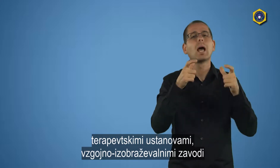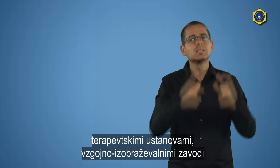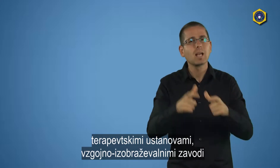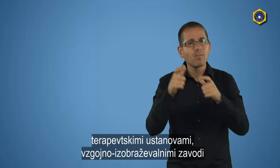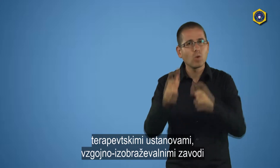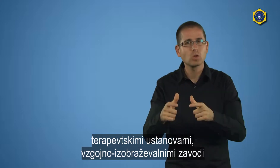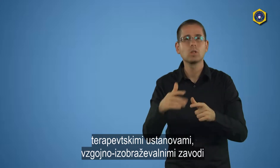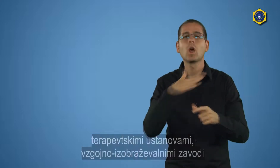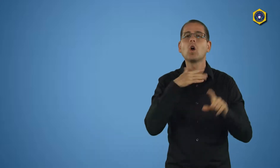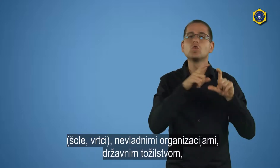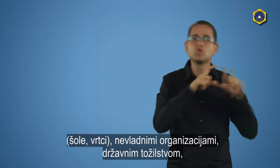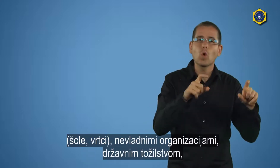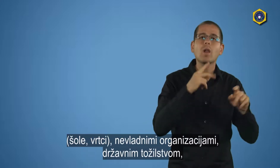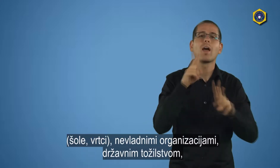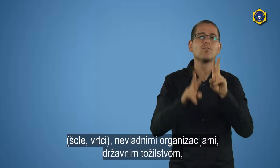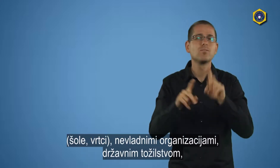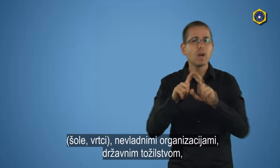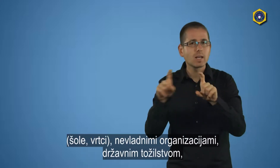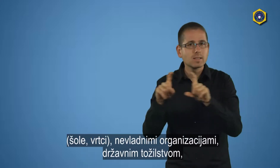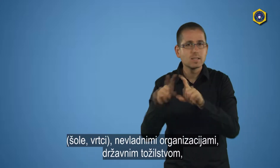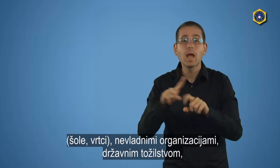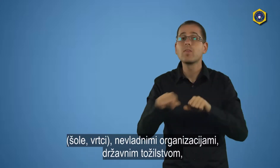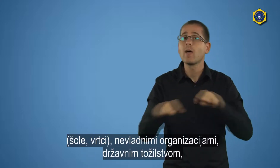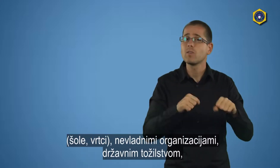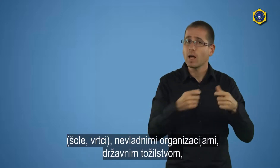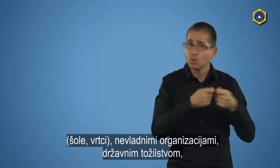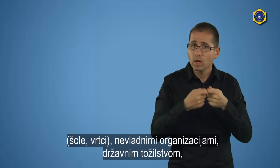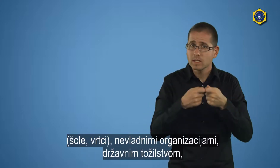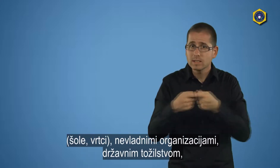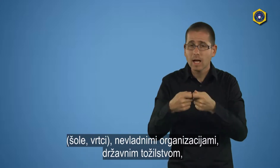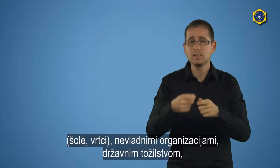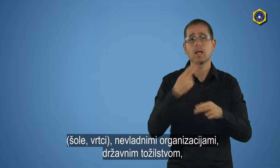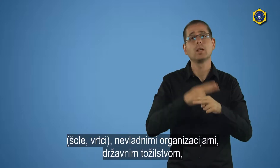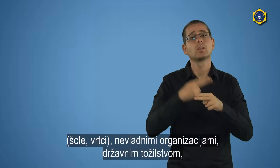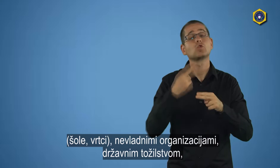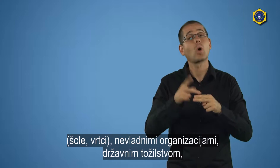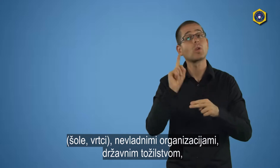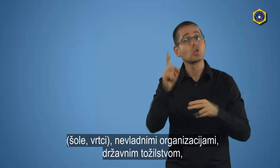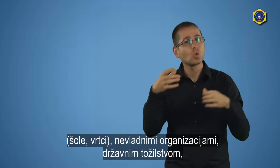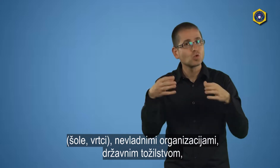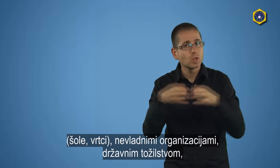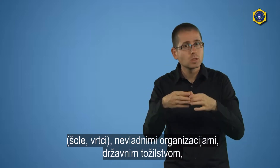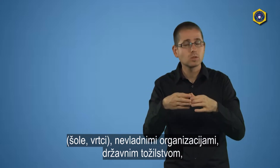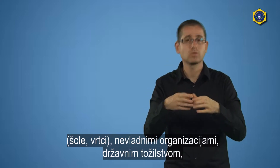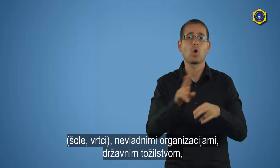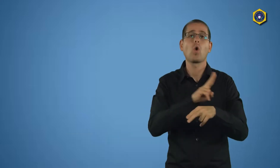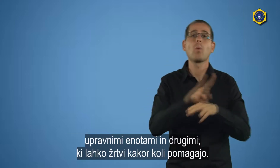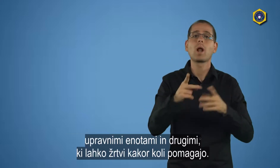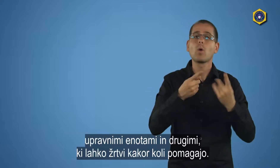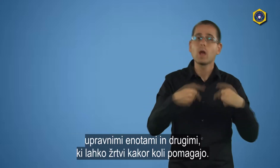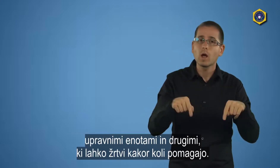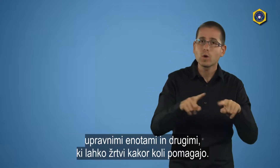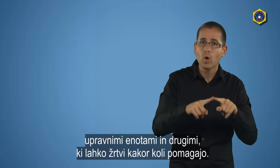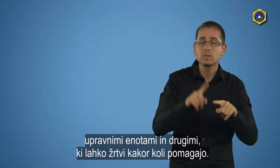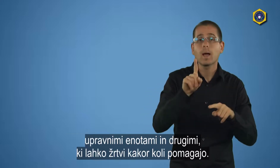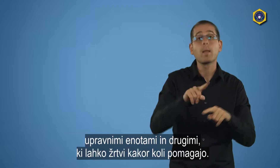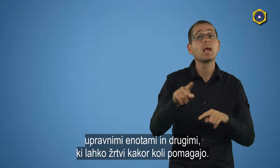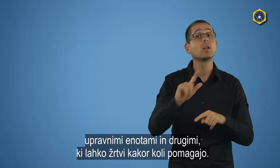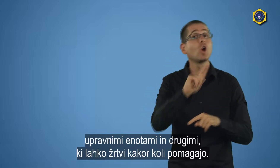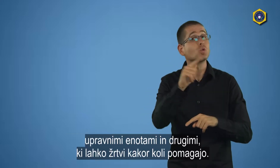zavodi, šole, vrtci, nevladnimi organizacijami, državnim tožilstvom, upravnimi enotami in drugimi,